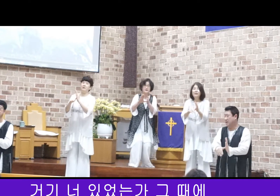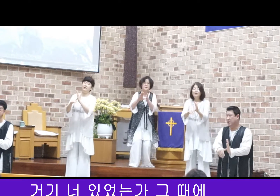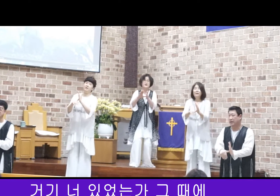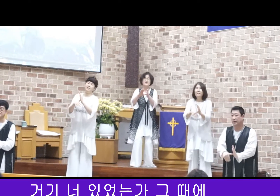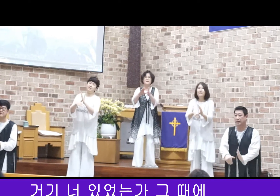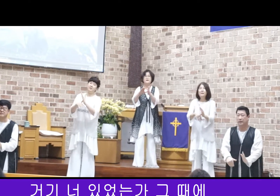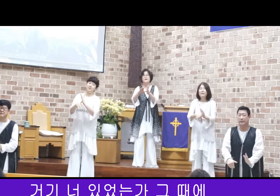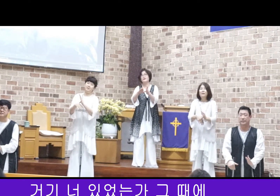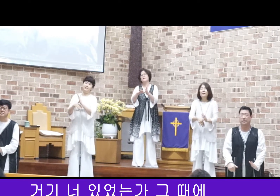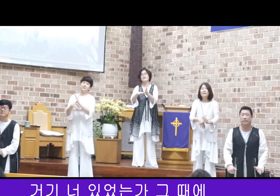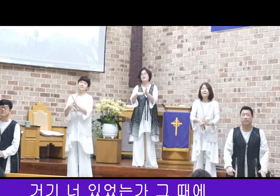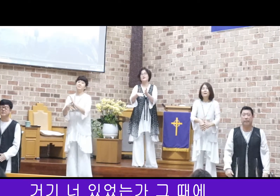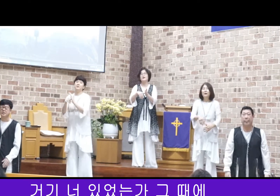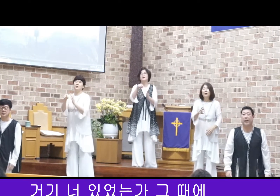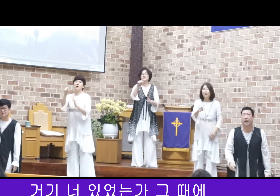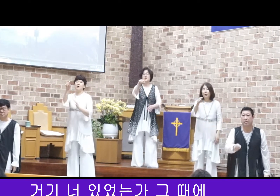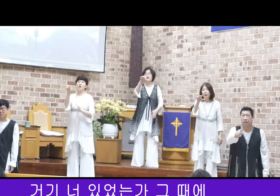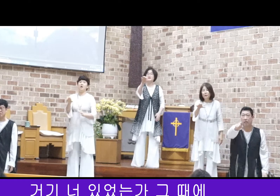거기 너